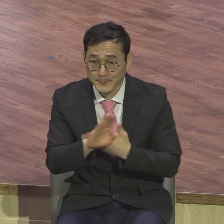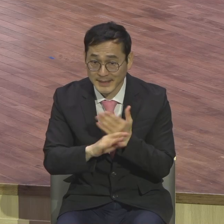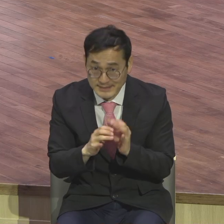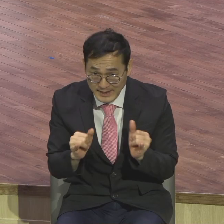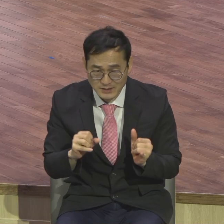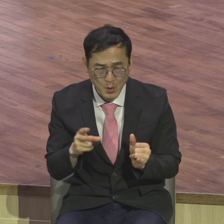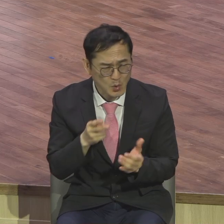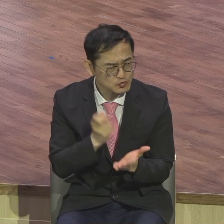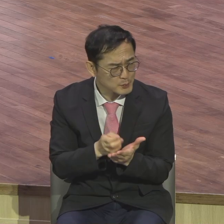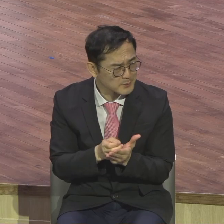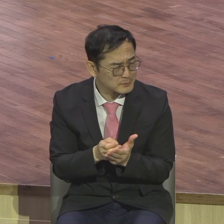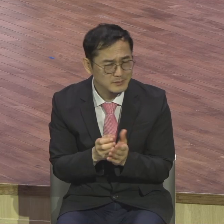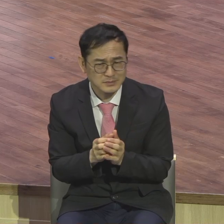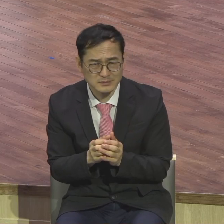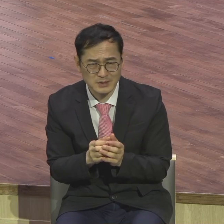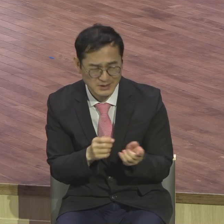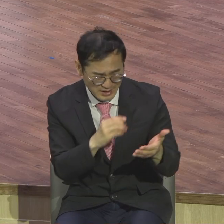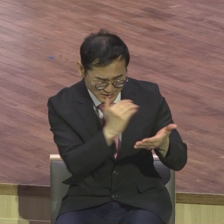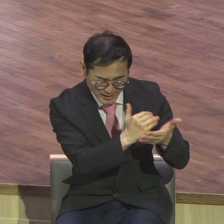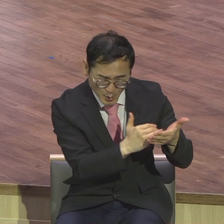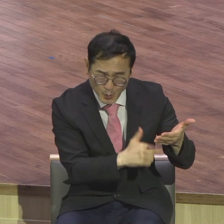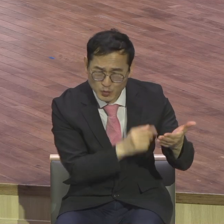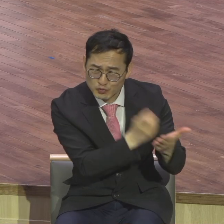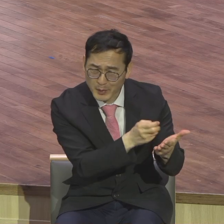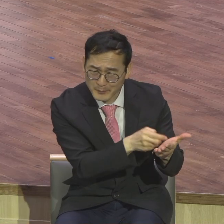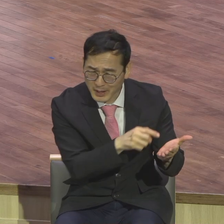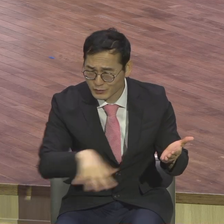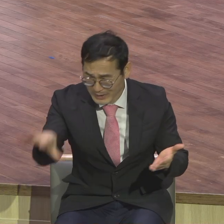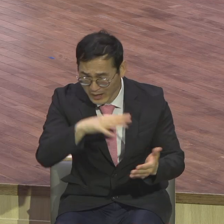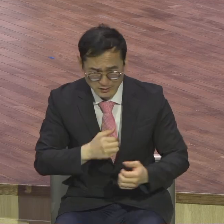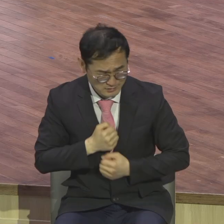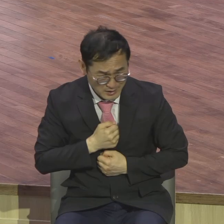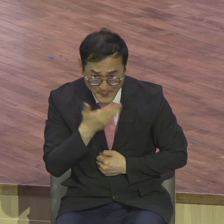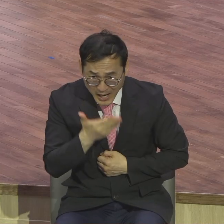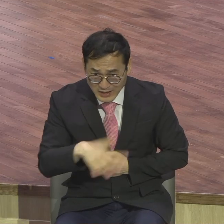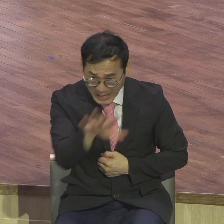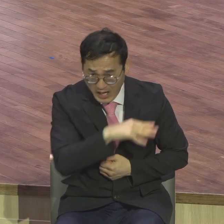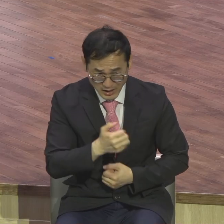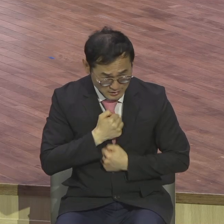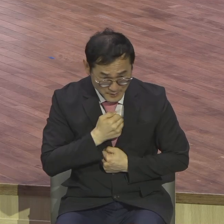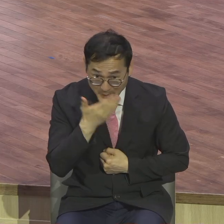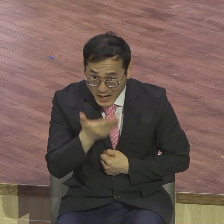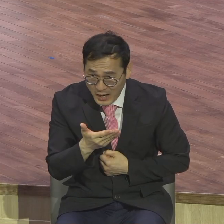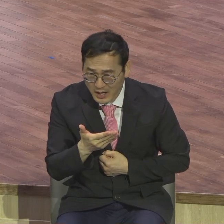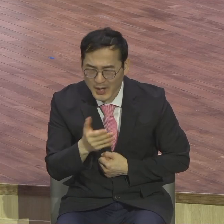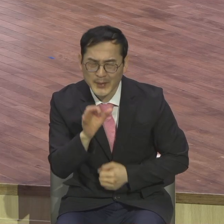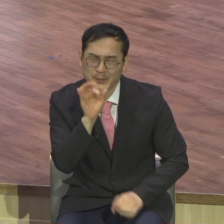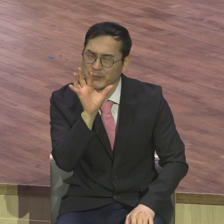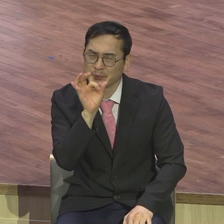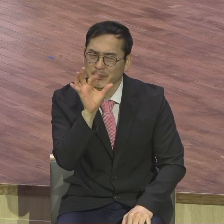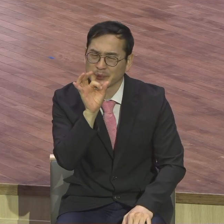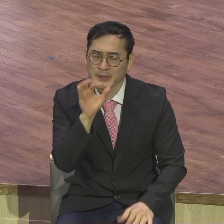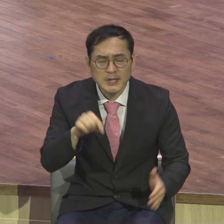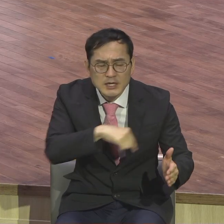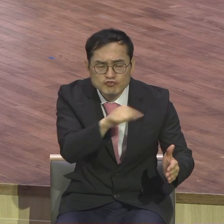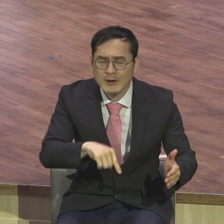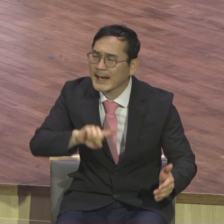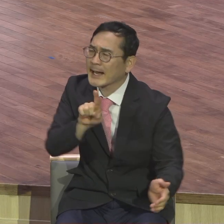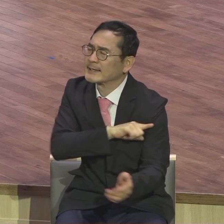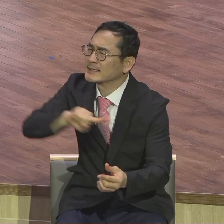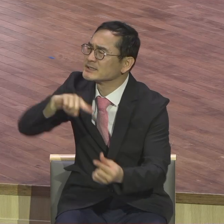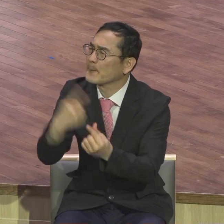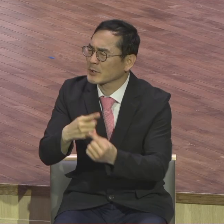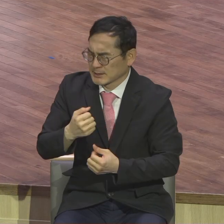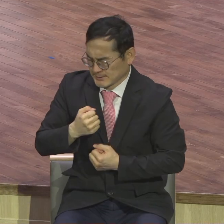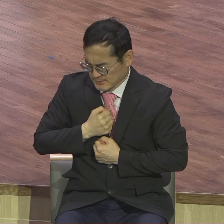힘들잖아요. 다 어떻게 지켜요? 지킬 수가 없어요. 그래서 이들 사이에서는 어느 것이 최우선순위로